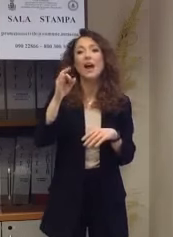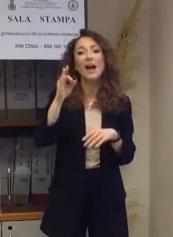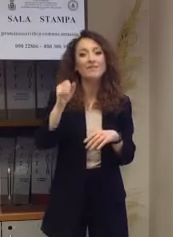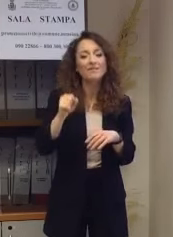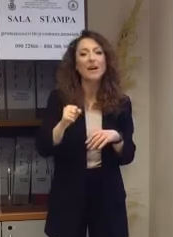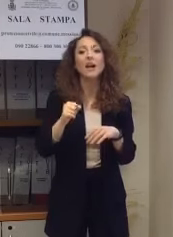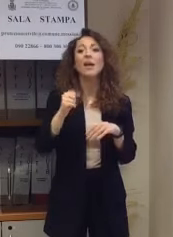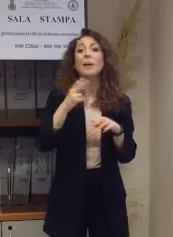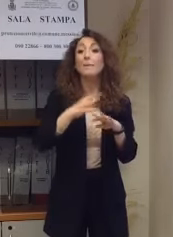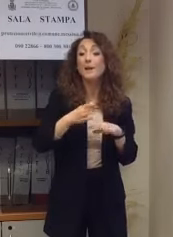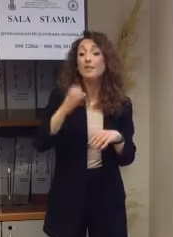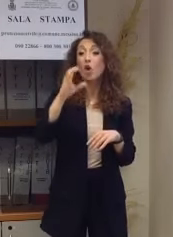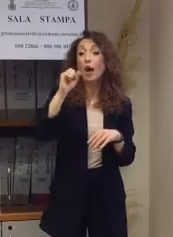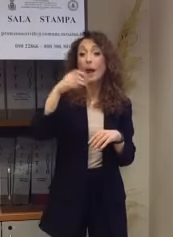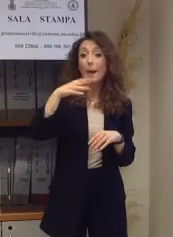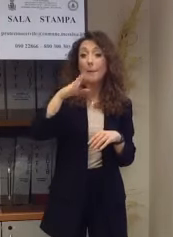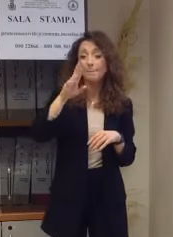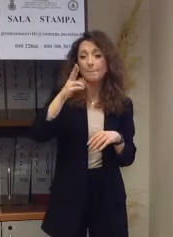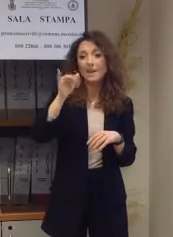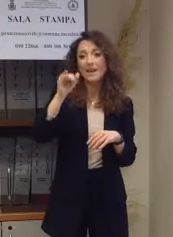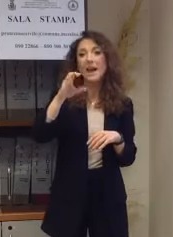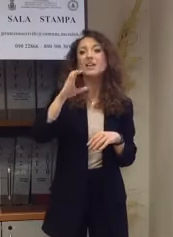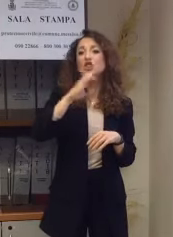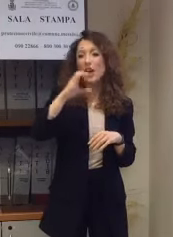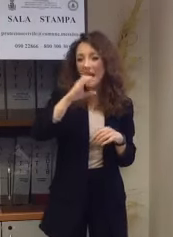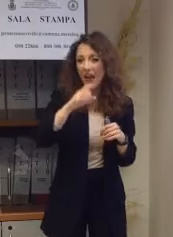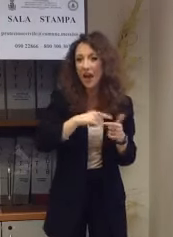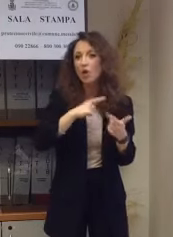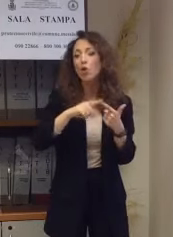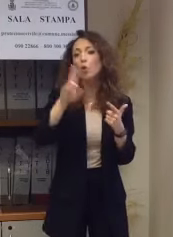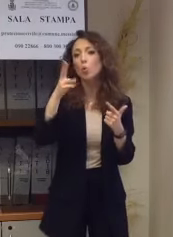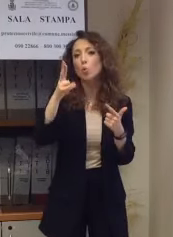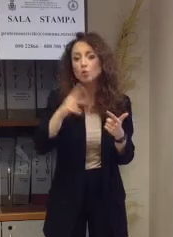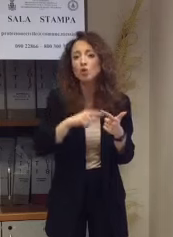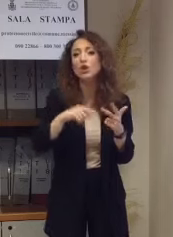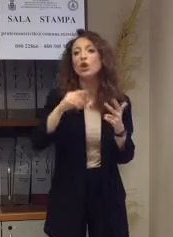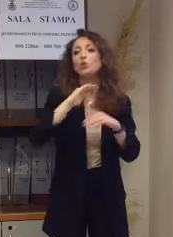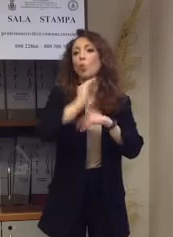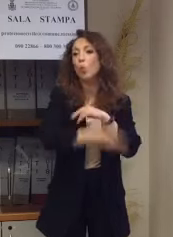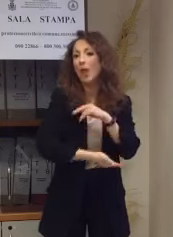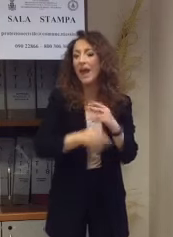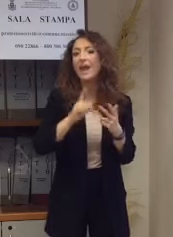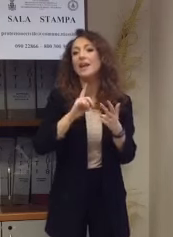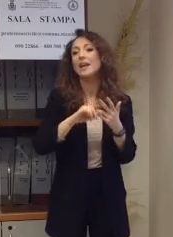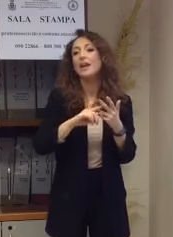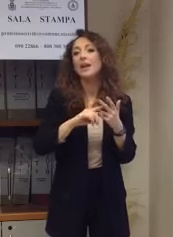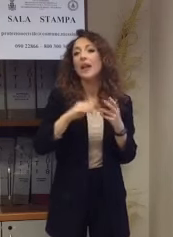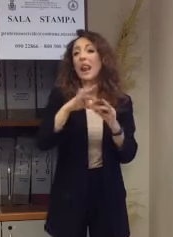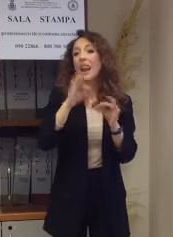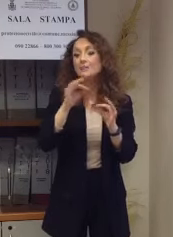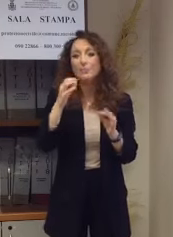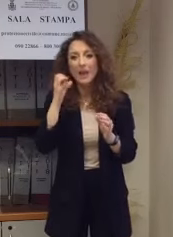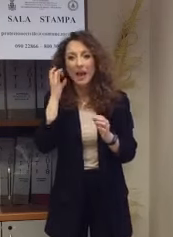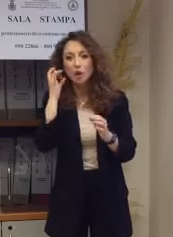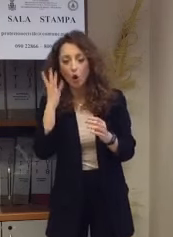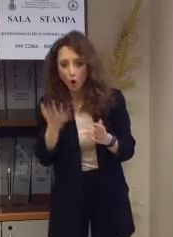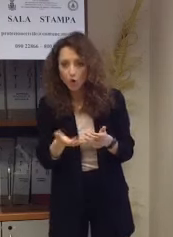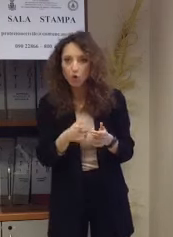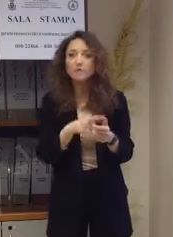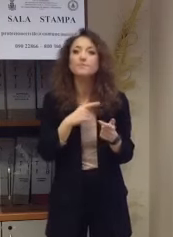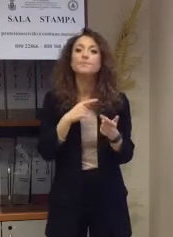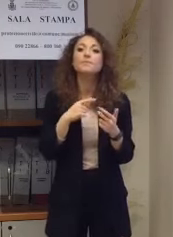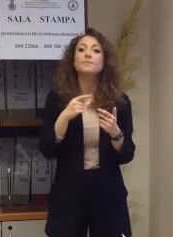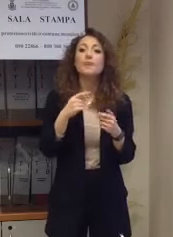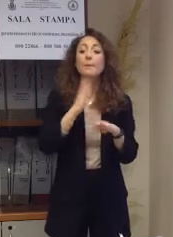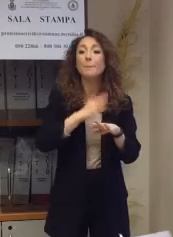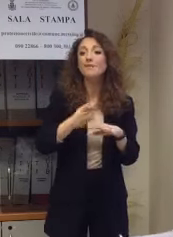Cambria, Arena Masino, Ceraolo, panificio Runci, panificio Scuderi, panificio La Spiga d'Oro di Giacoppo Francesco, panificio